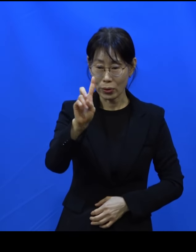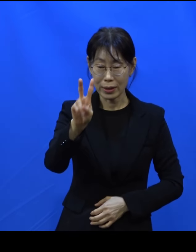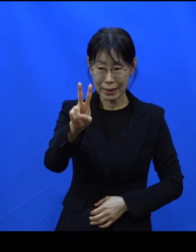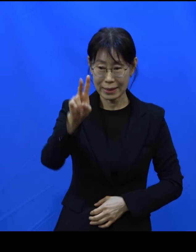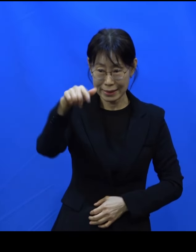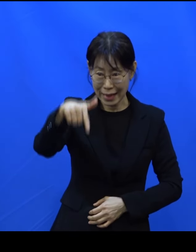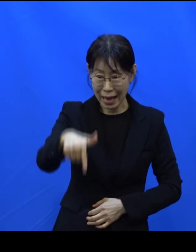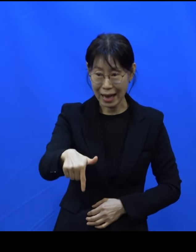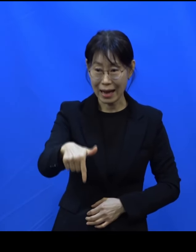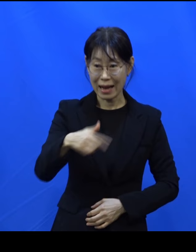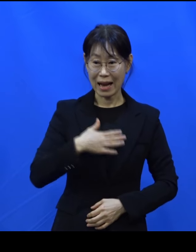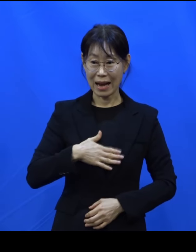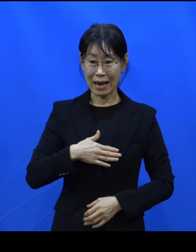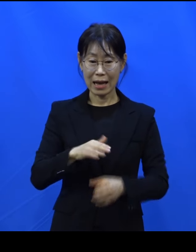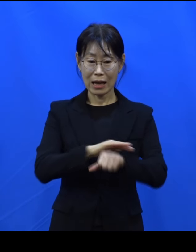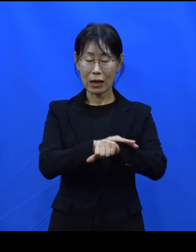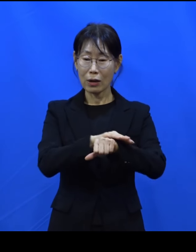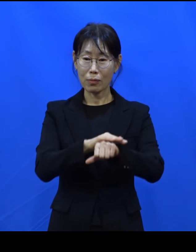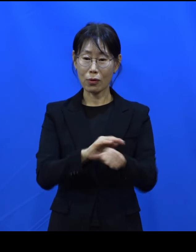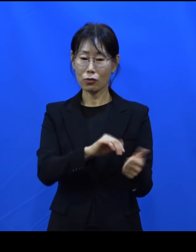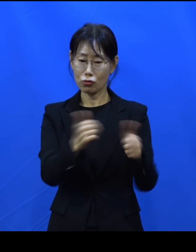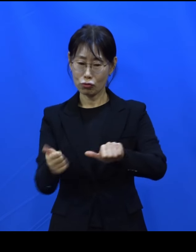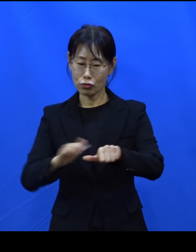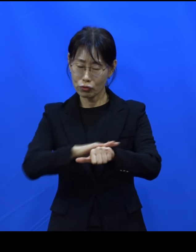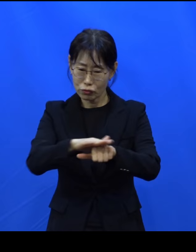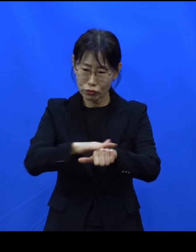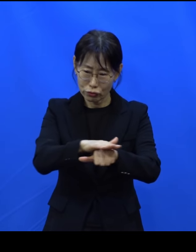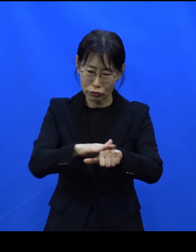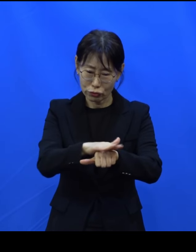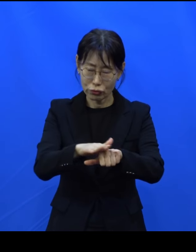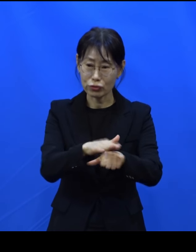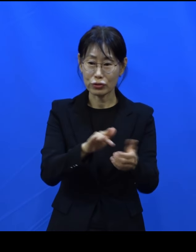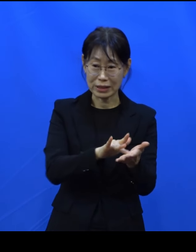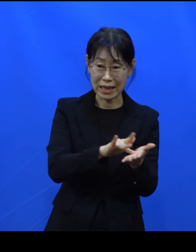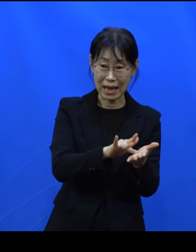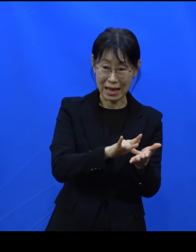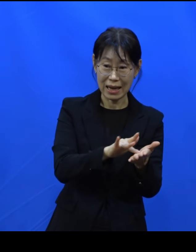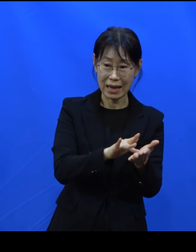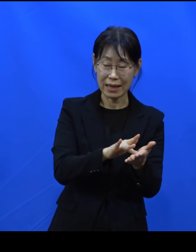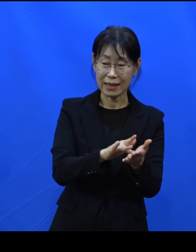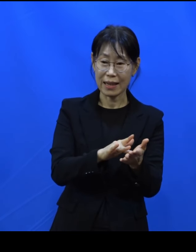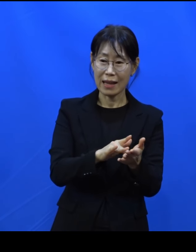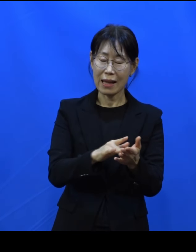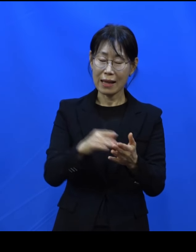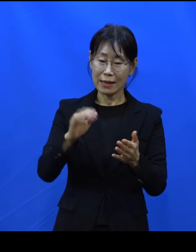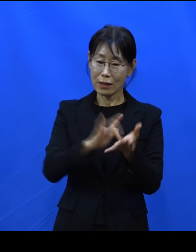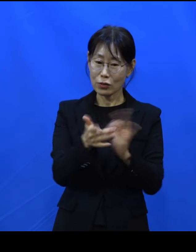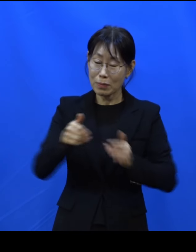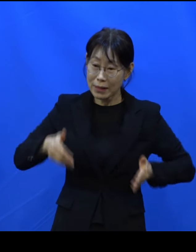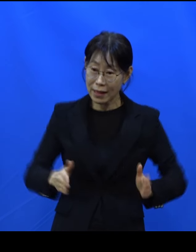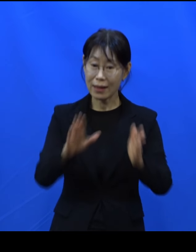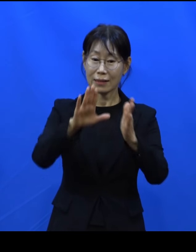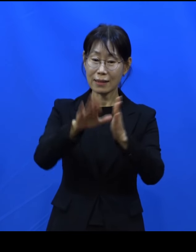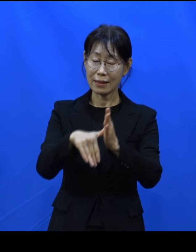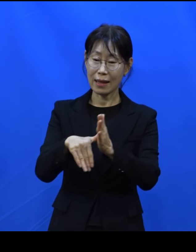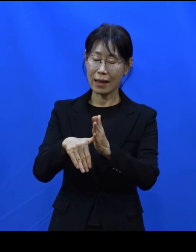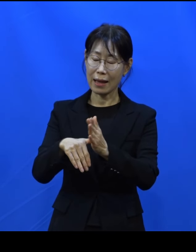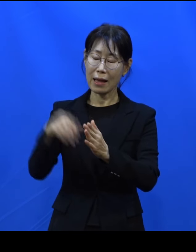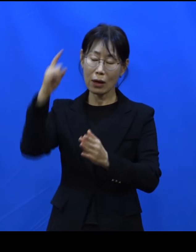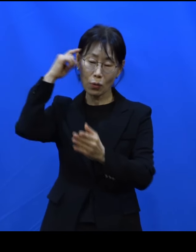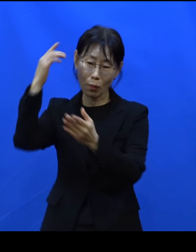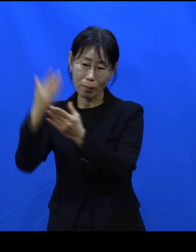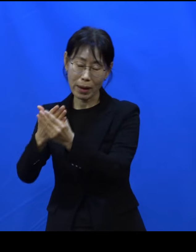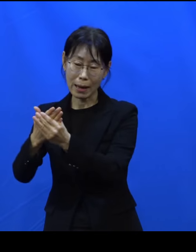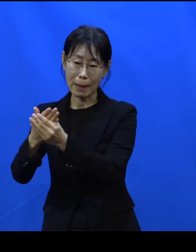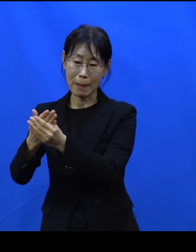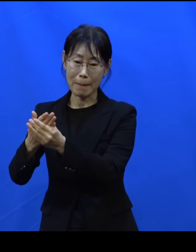하나입니다. 이 모든 것들은 모든 것들을 대동해서 이제 행렬을 하고 있는 겁니다. 그래서 유명한